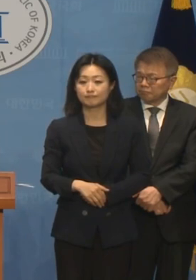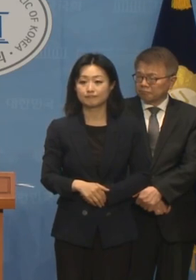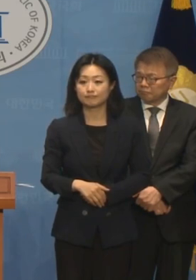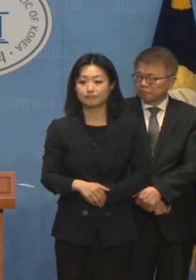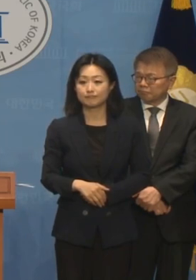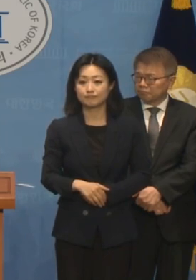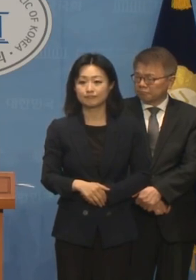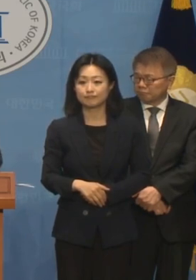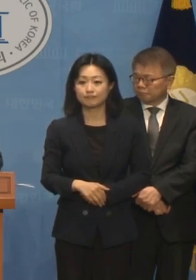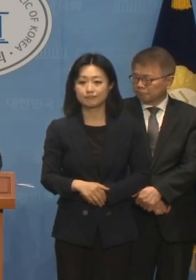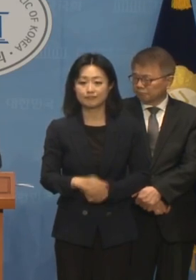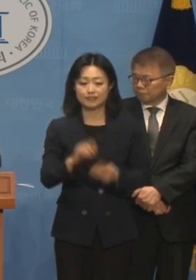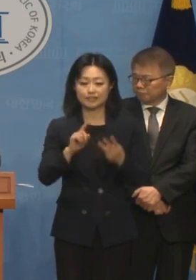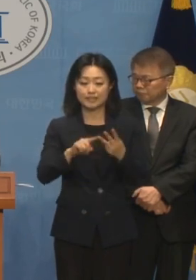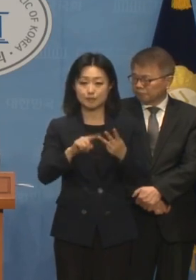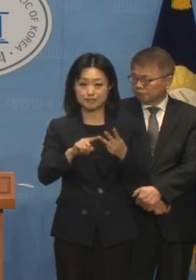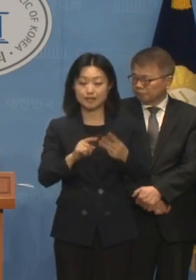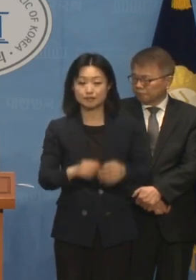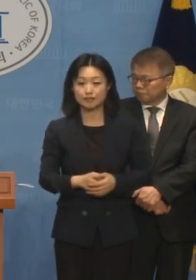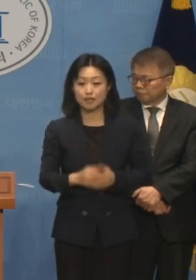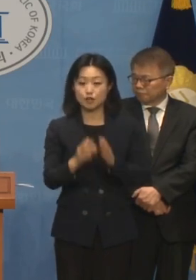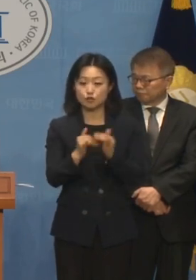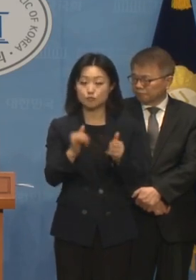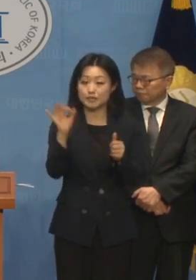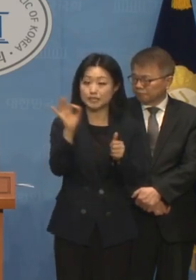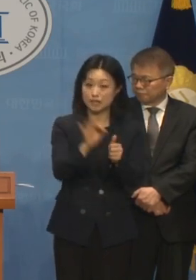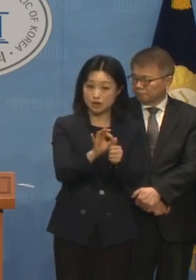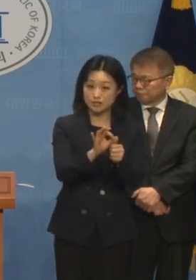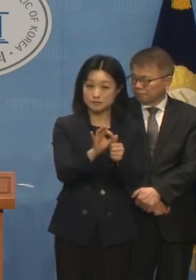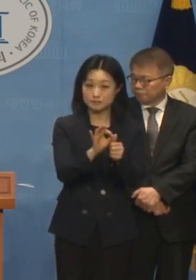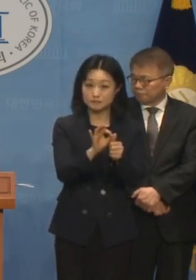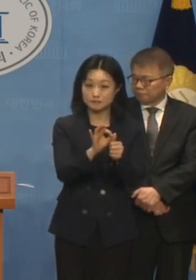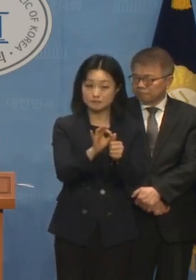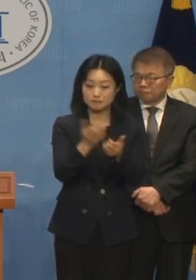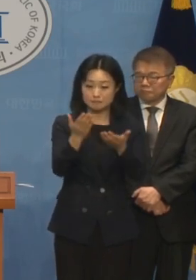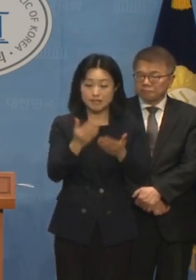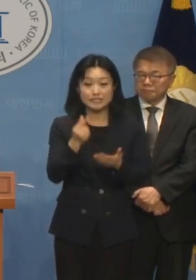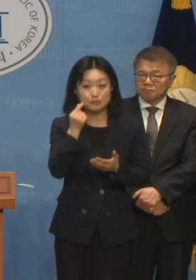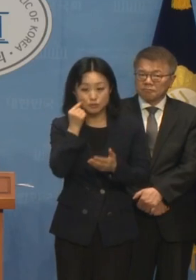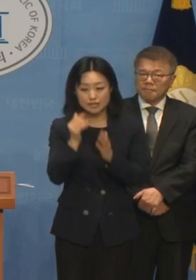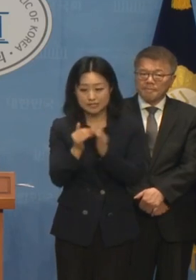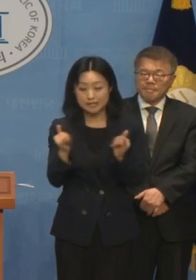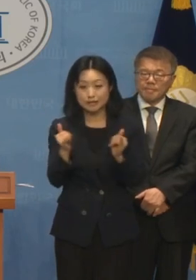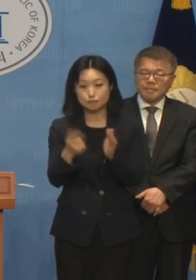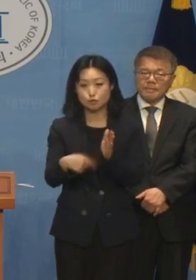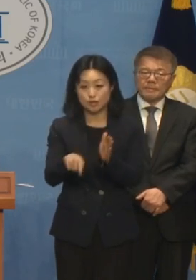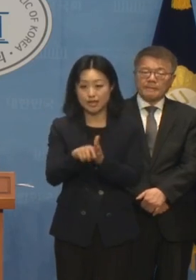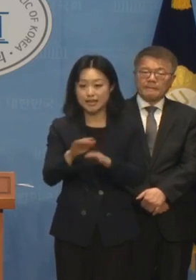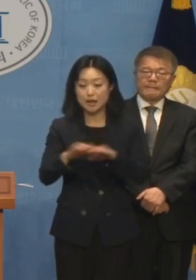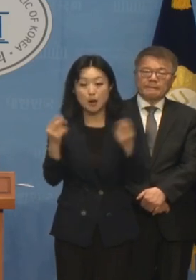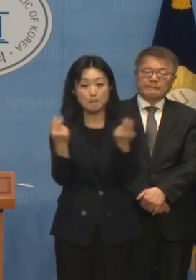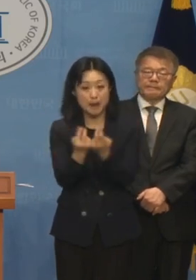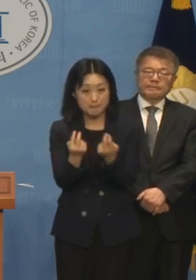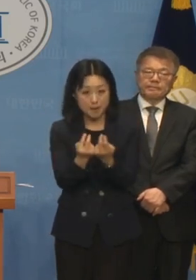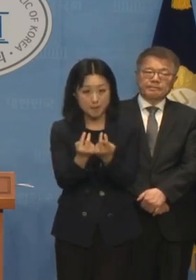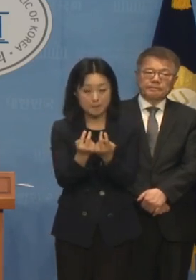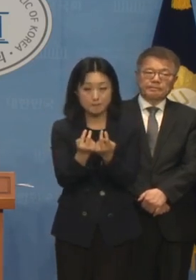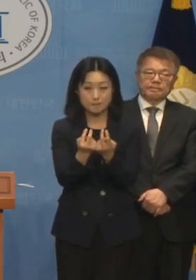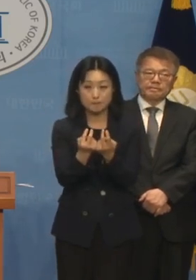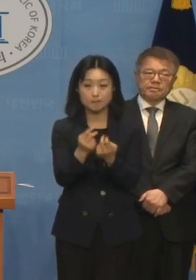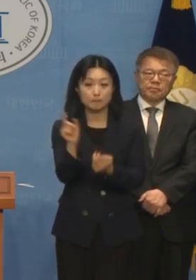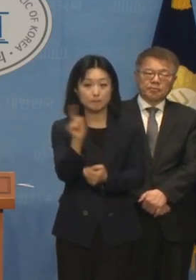의제 3으로 넘어가겠습니다. 국민연금 사각지대 해소 방안으로서 가장 많이